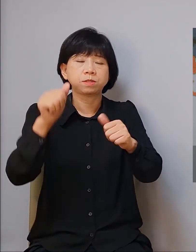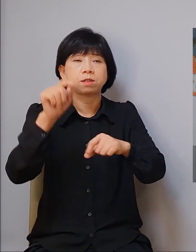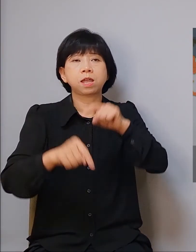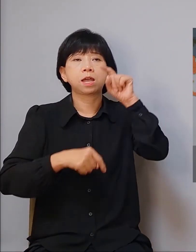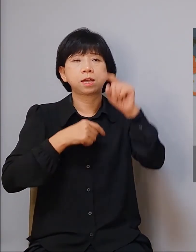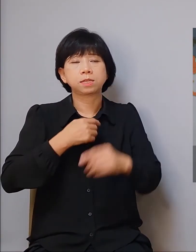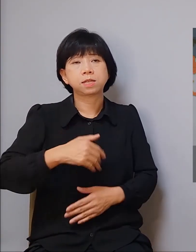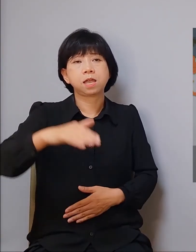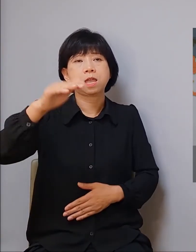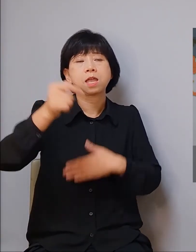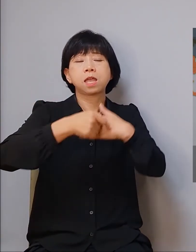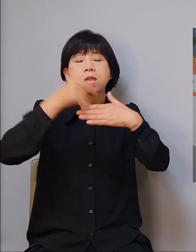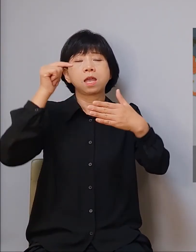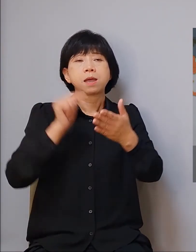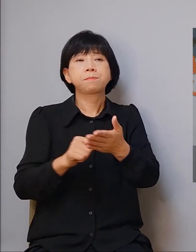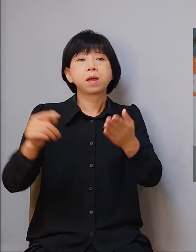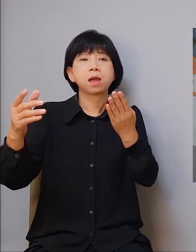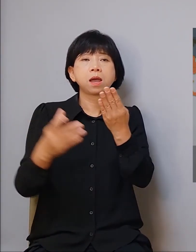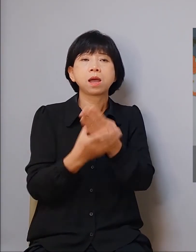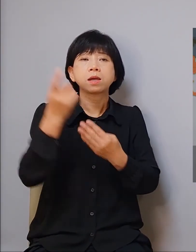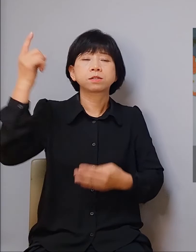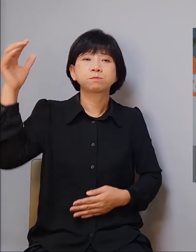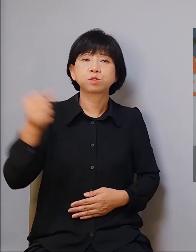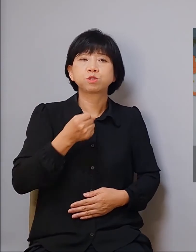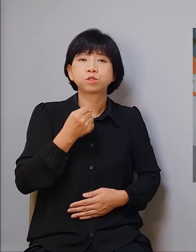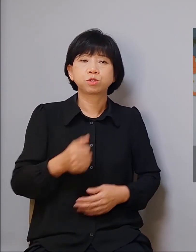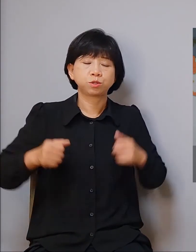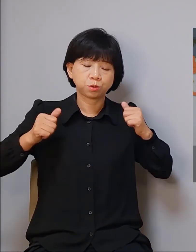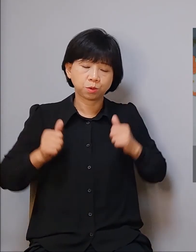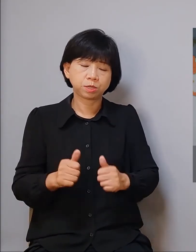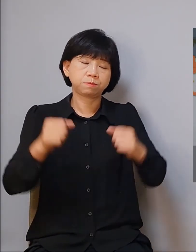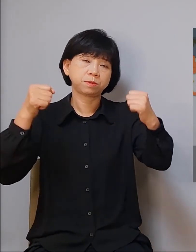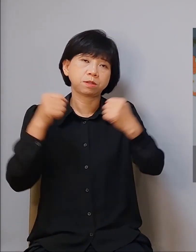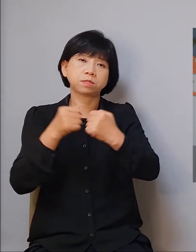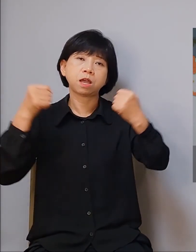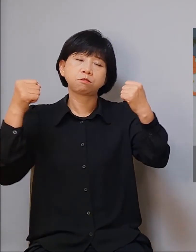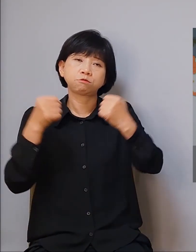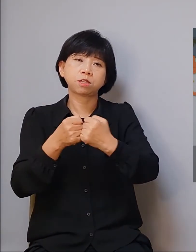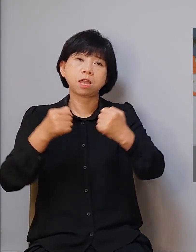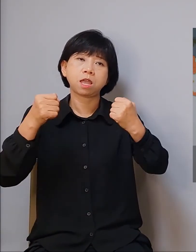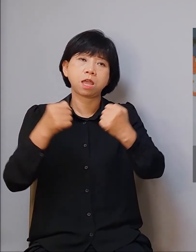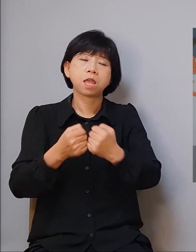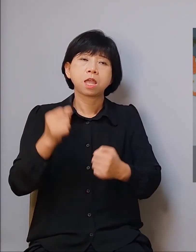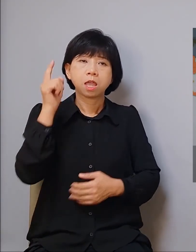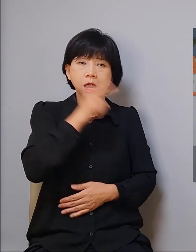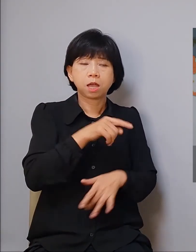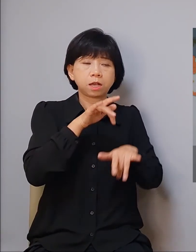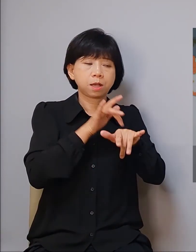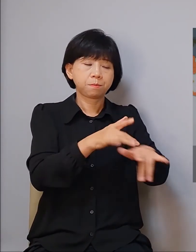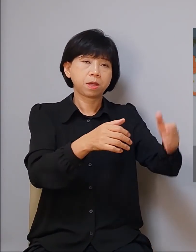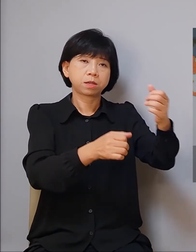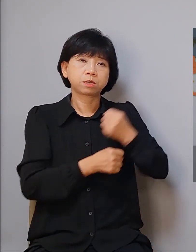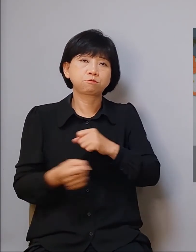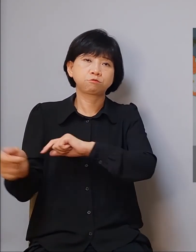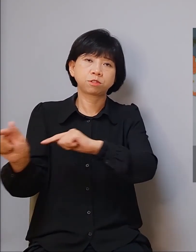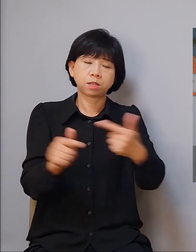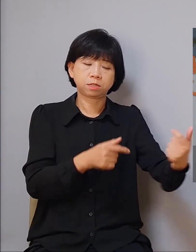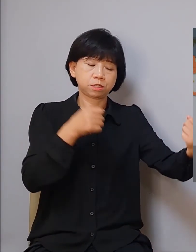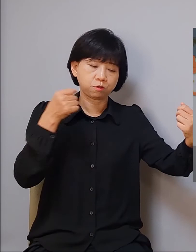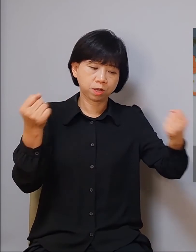마음으로 힘써 나가세 한 마음으로 힘써 싸우세 악한